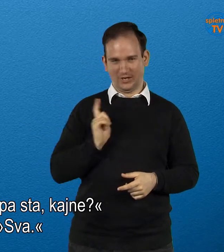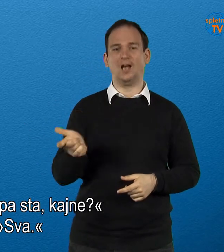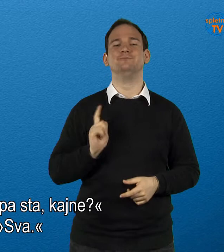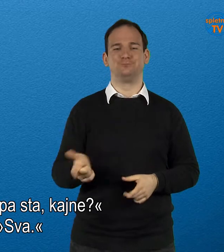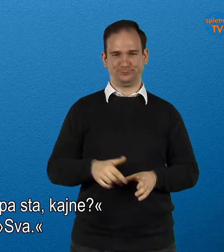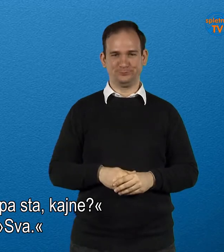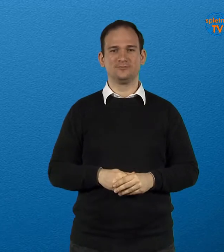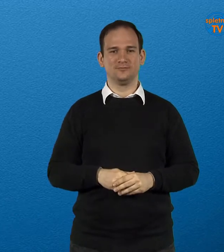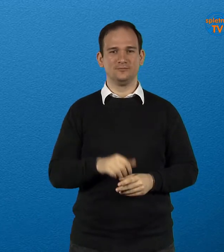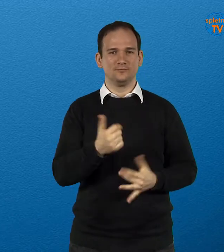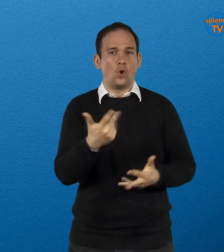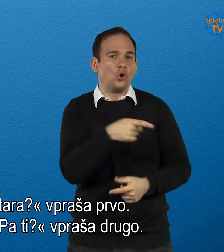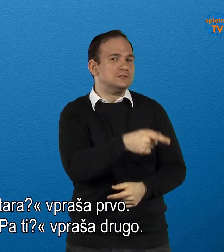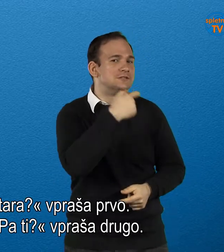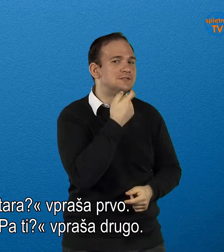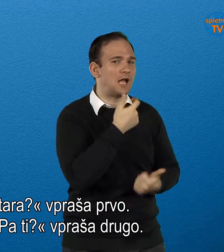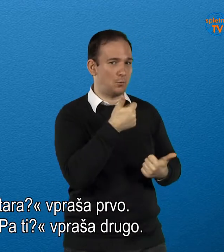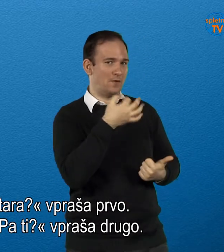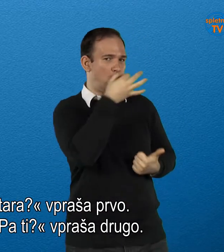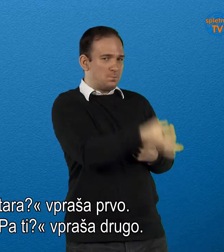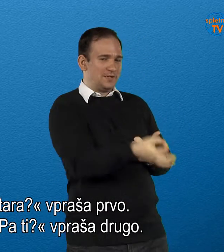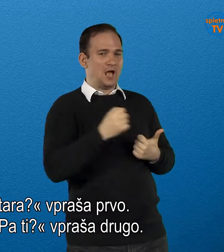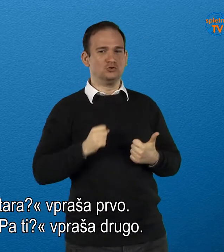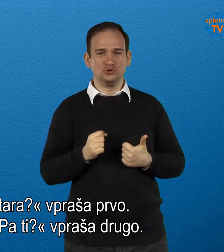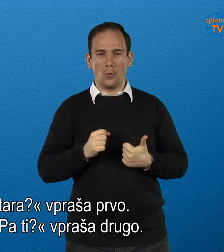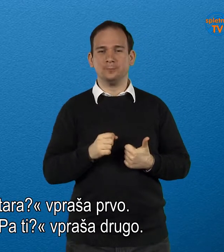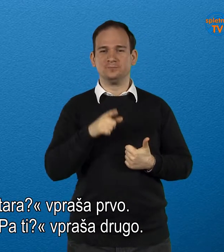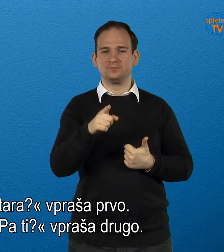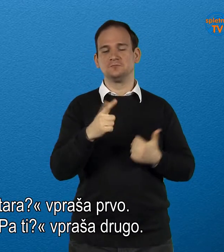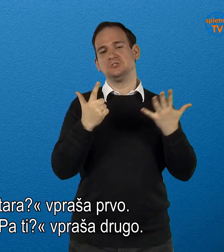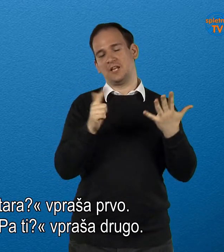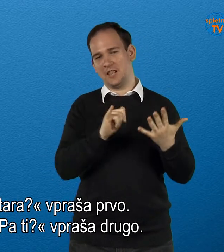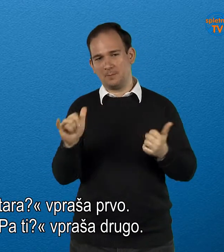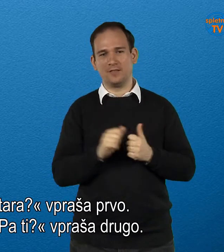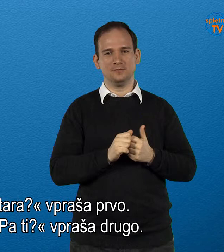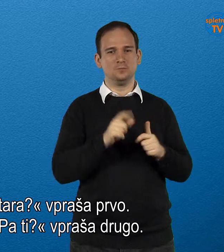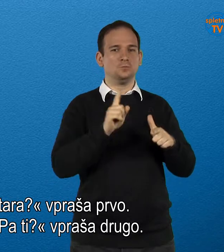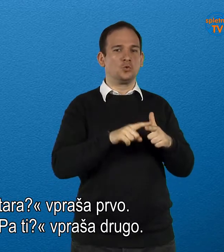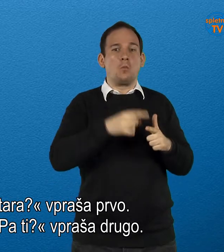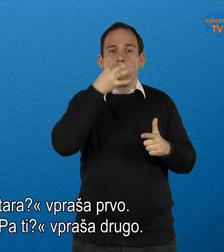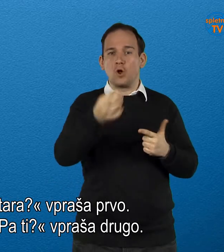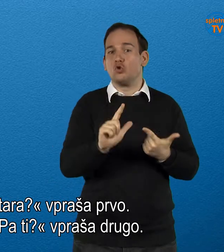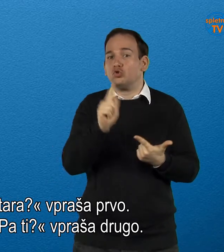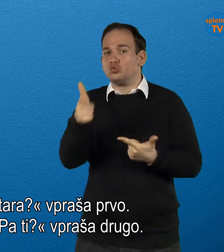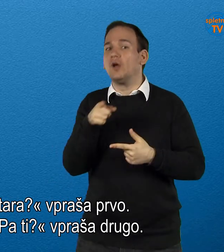Sva. Koliko si stara? Vpraša prvo. 7 let. Pa